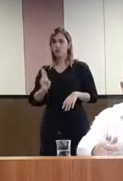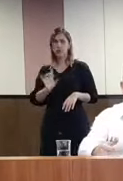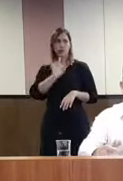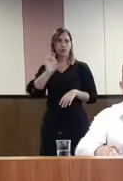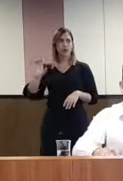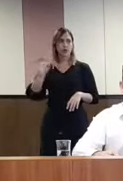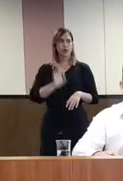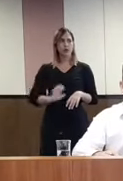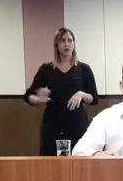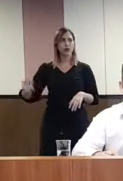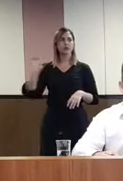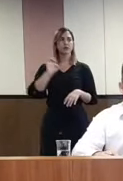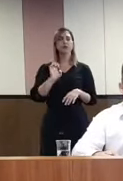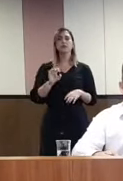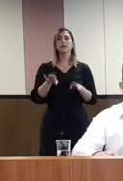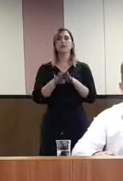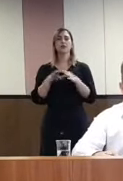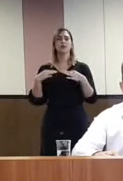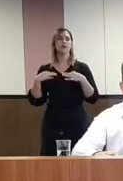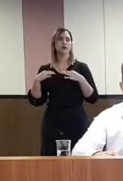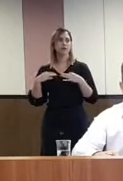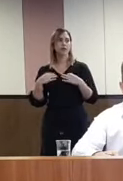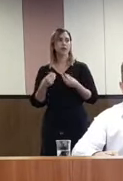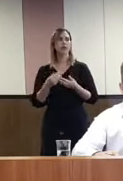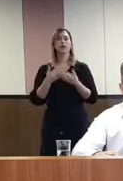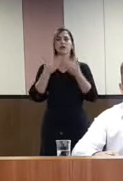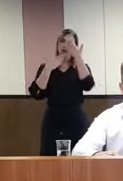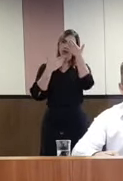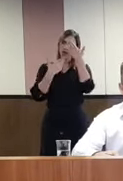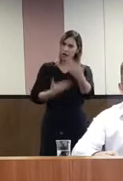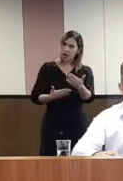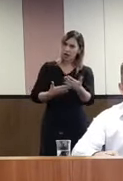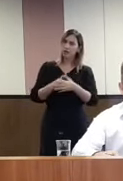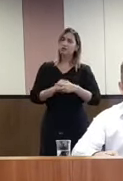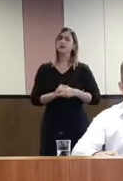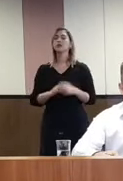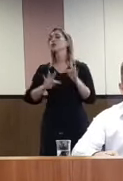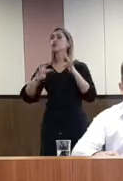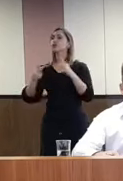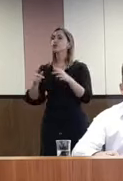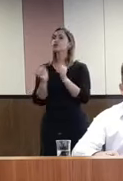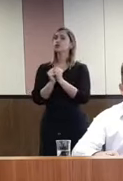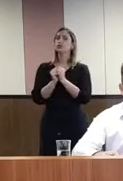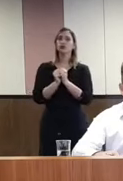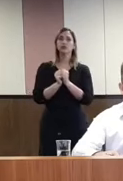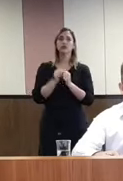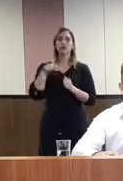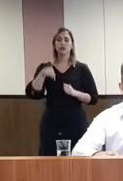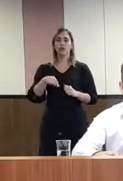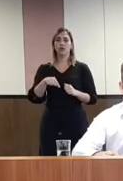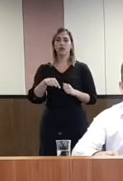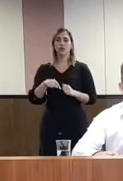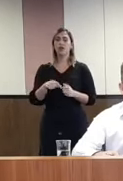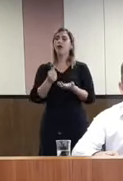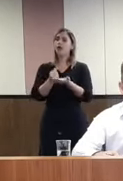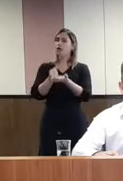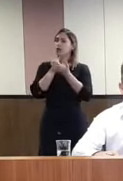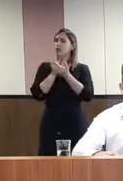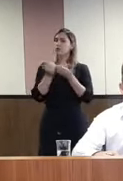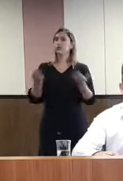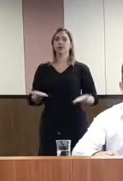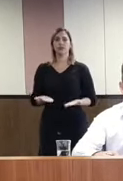os voluntários que estão trabalhando junto com o governo e todos aqueles que estão com o espírito público cooperando